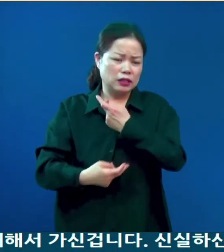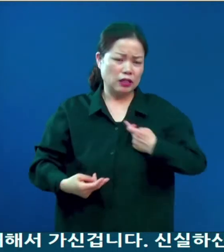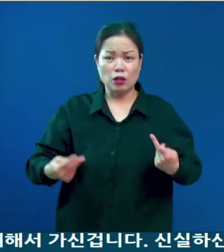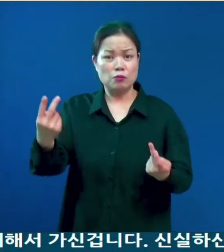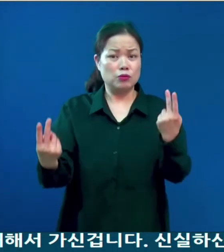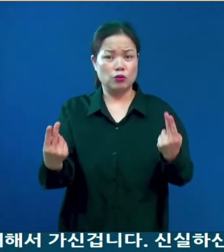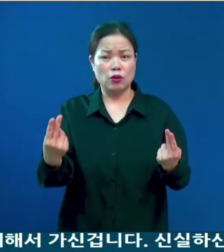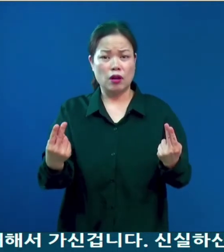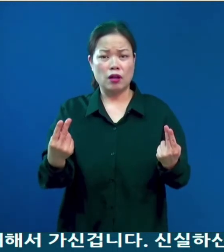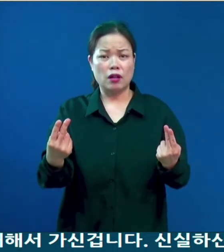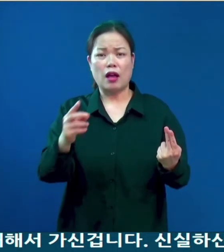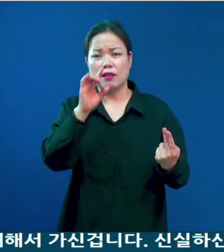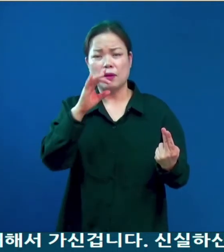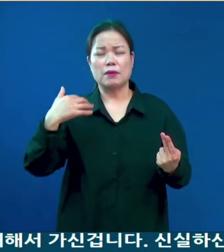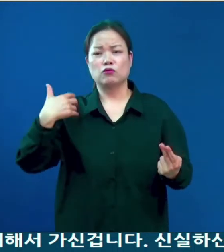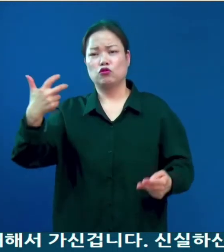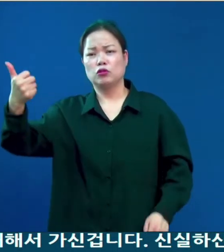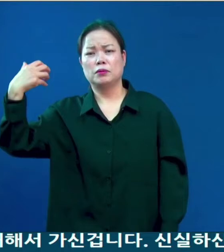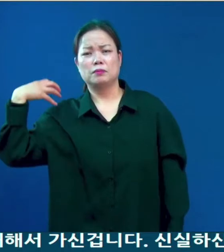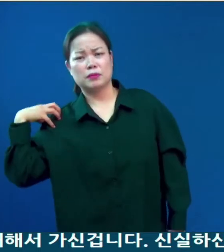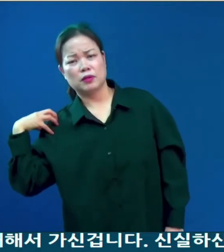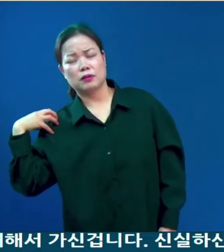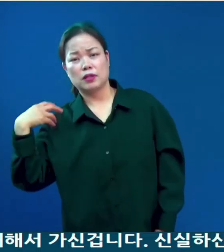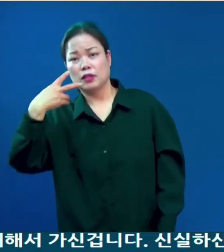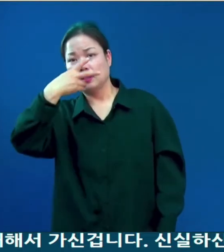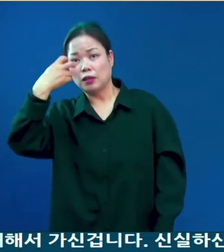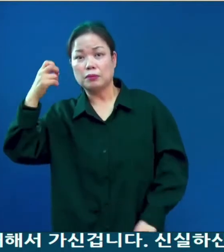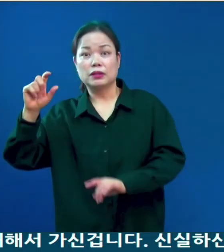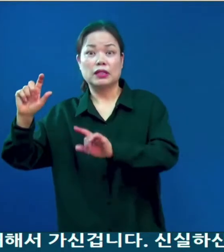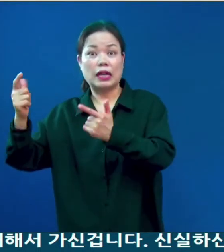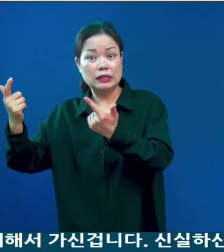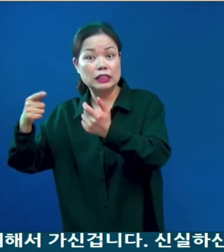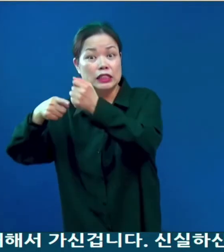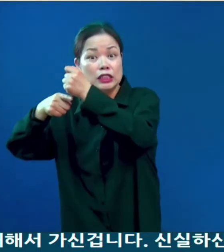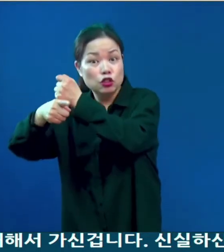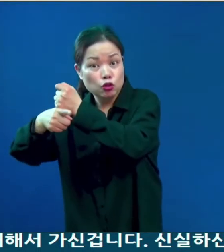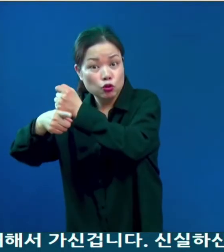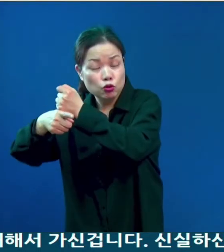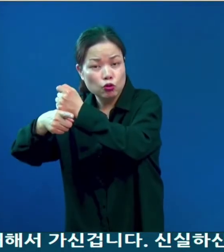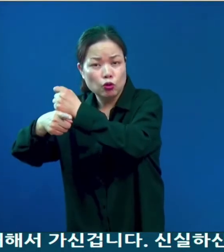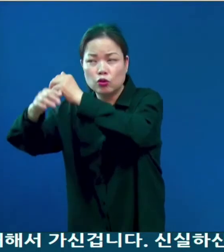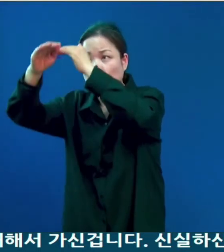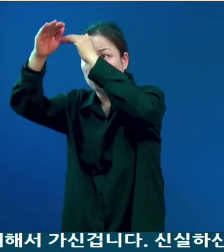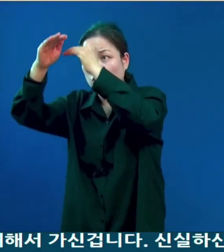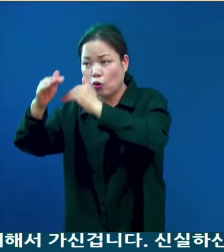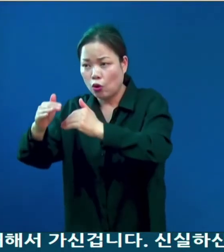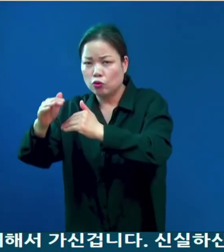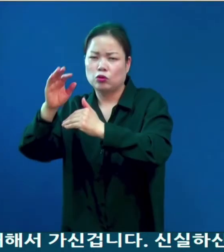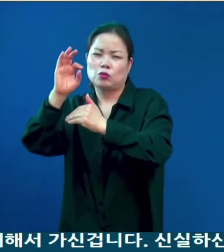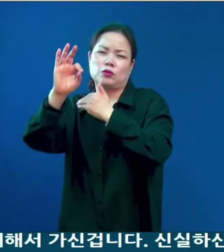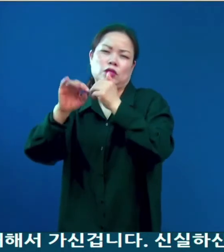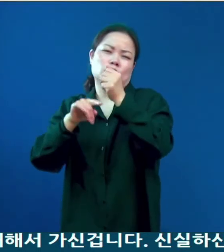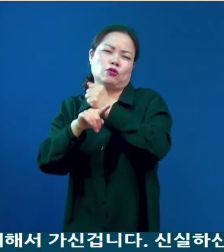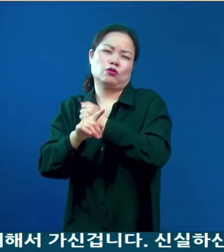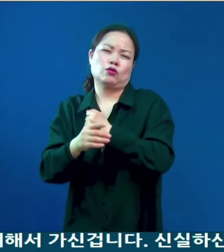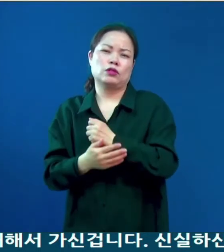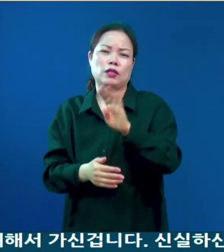만큼 크셨다는 건데, 우리 주님이 잠들지 않았던 이유, 그 부분을 오늘 본문에서 본다는 거예요. 이유를.